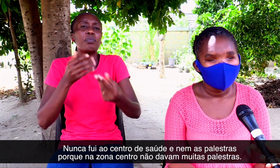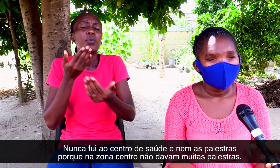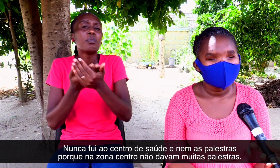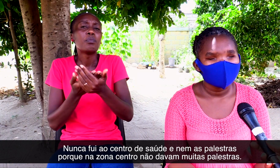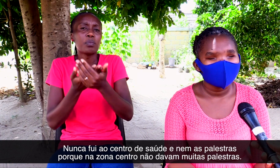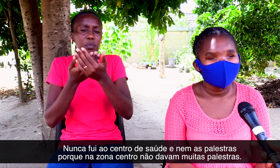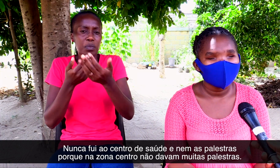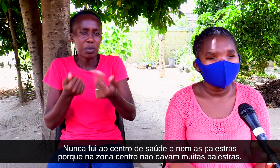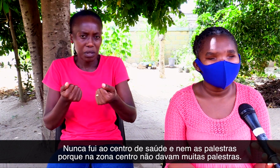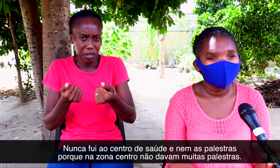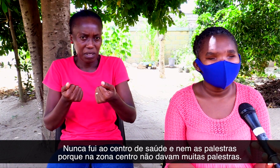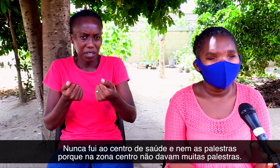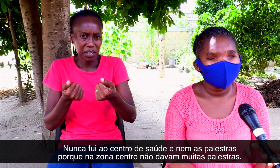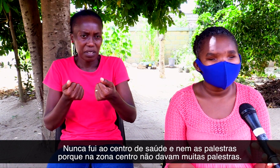porque